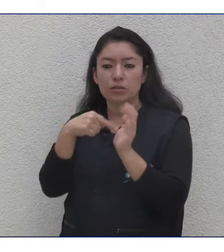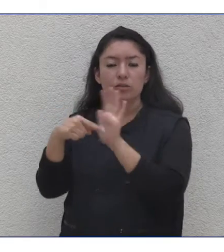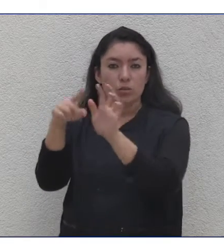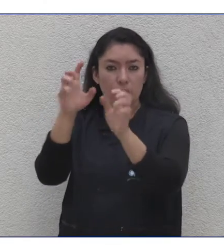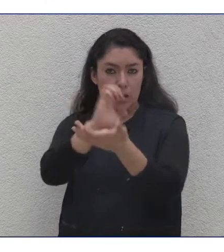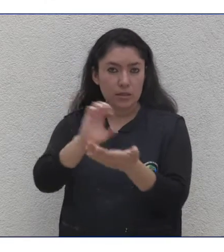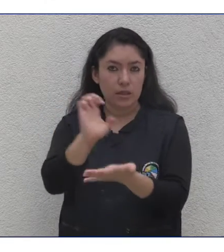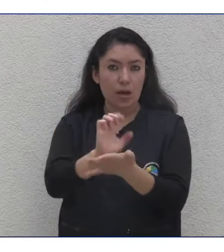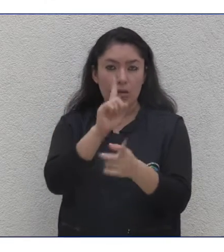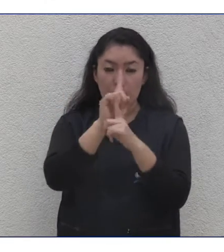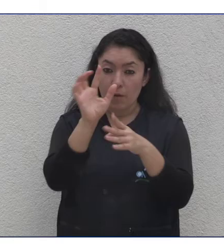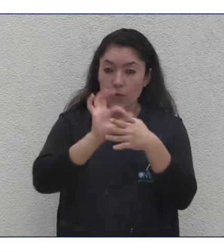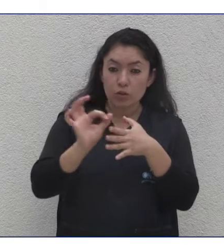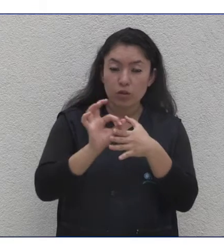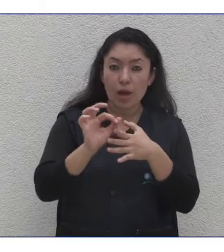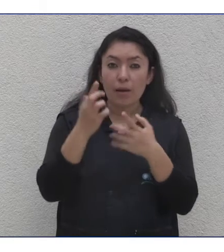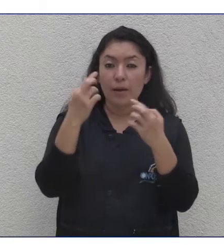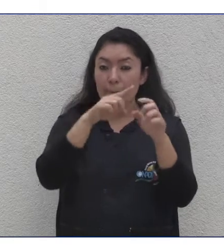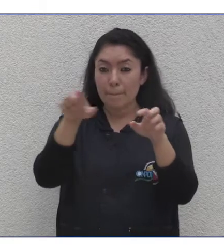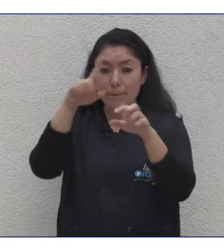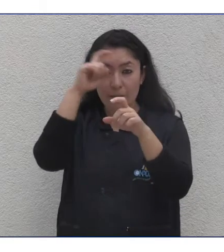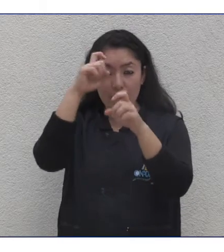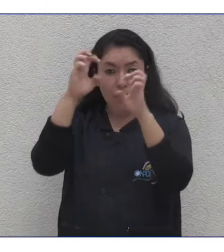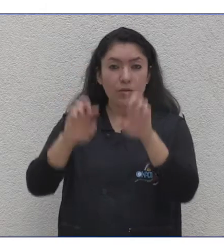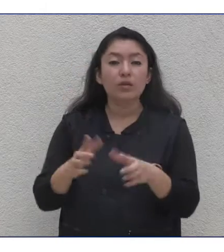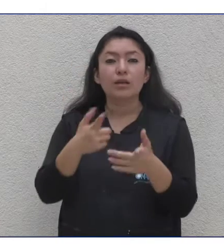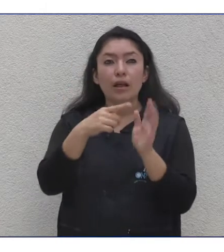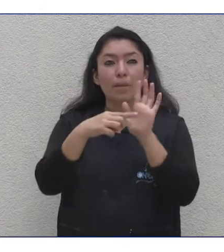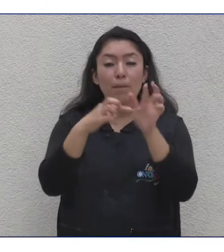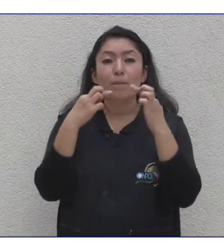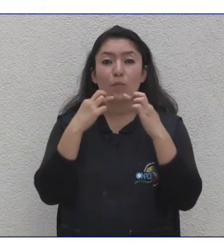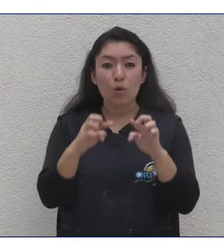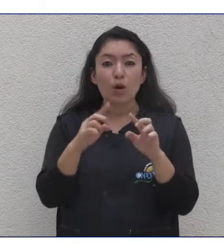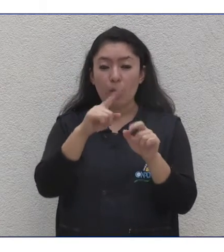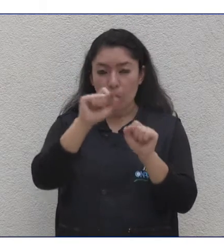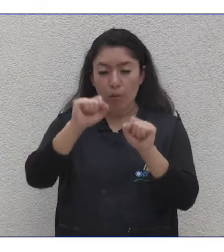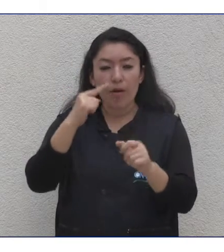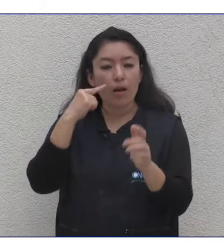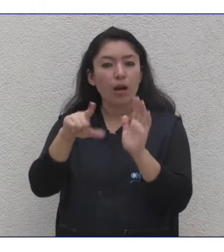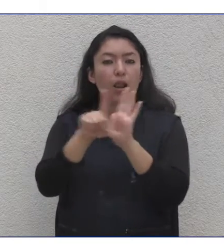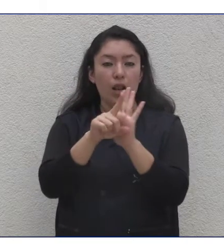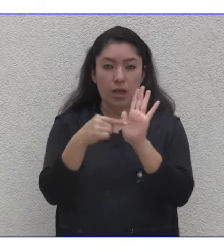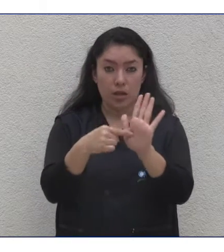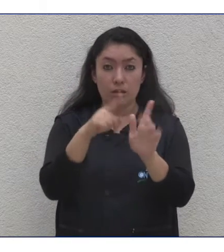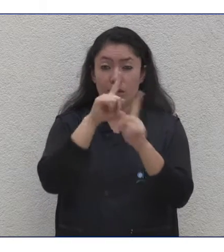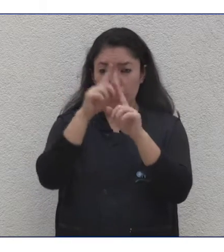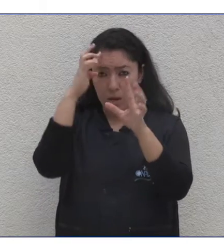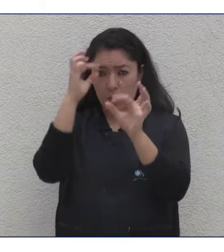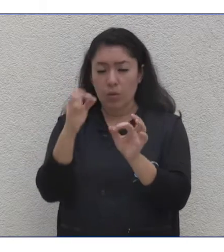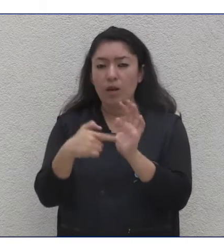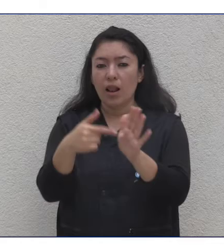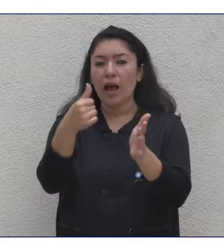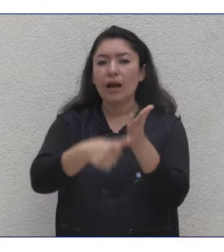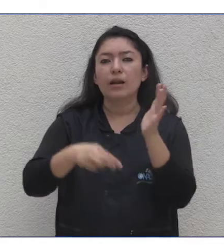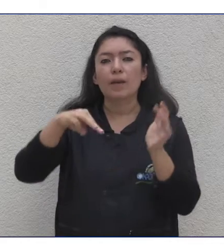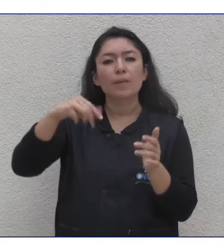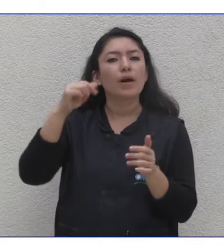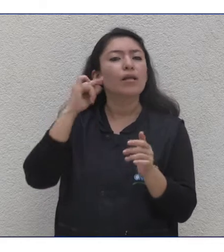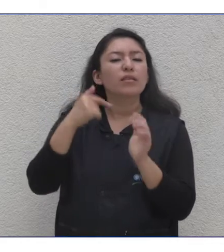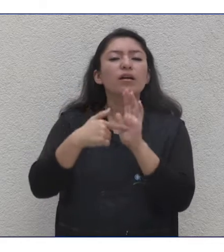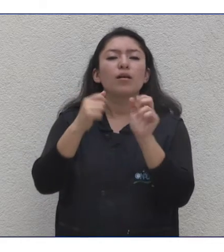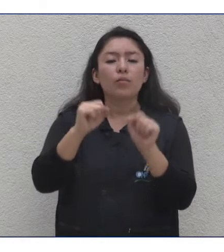ningún funcionario, empleado público ni persona alguna es superior a la ley, considerando que la Carta Magna establece con